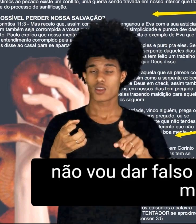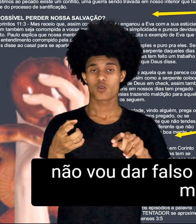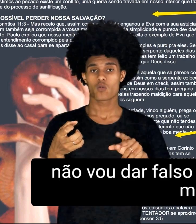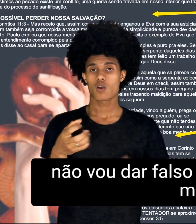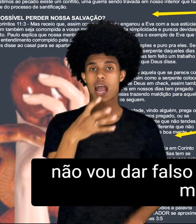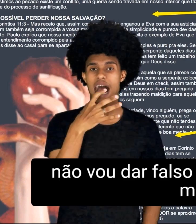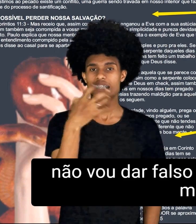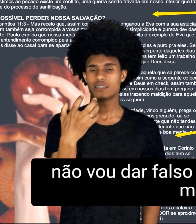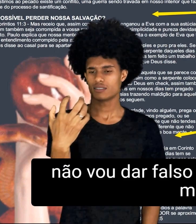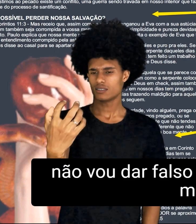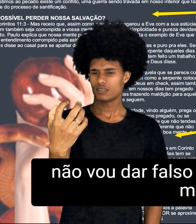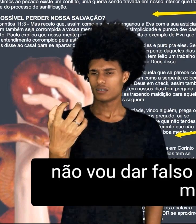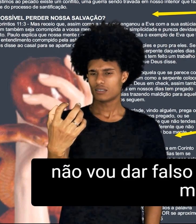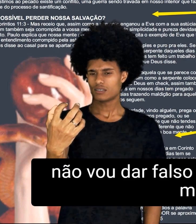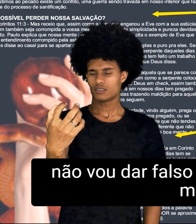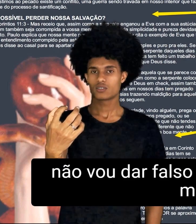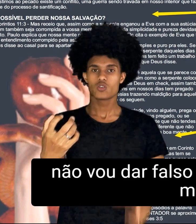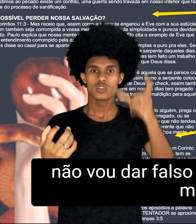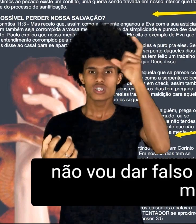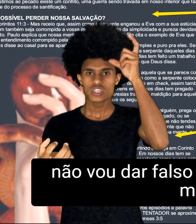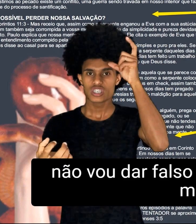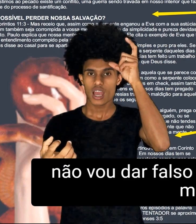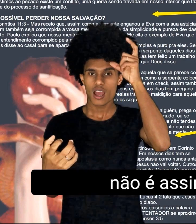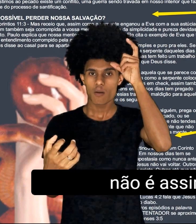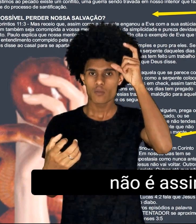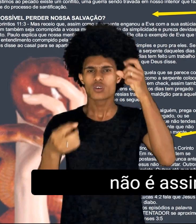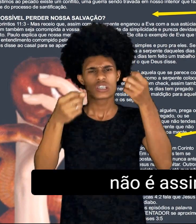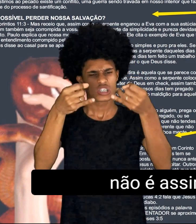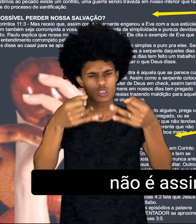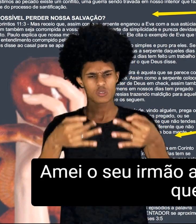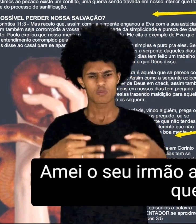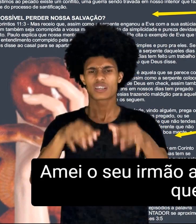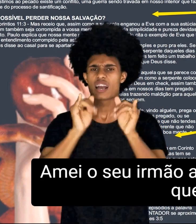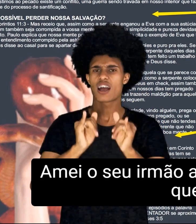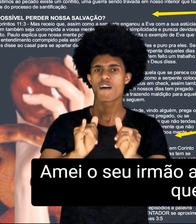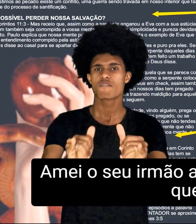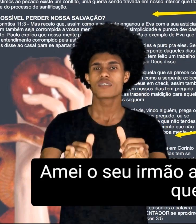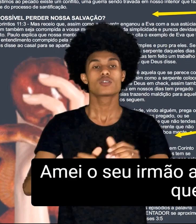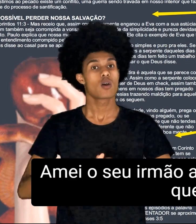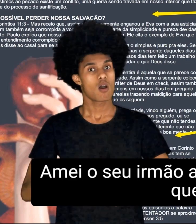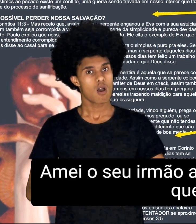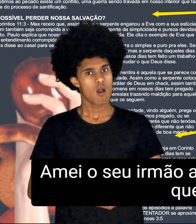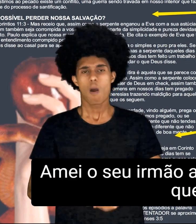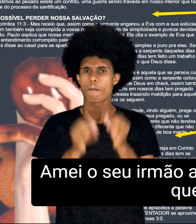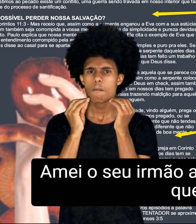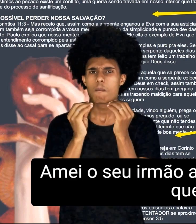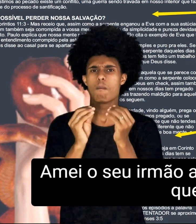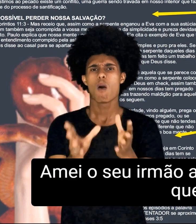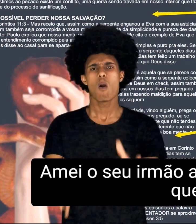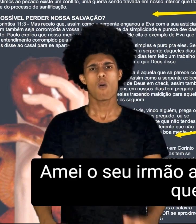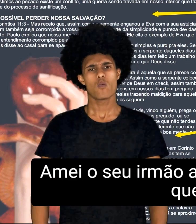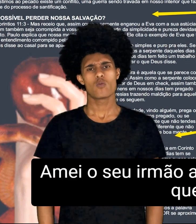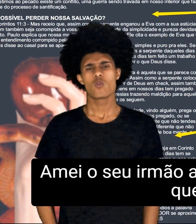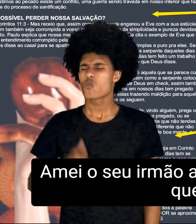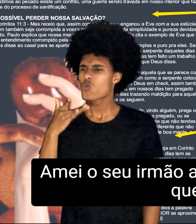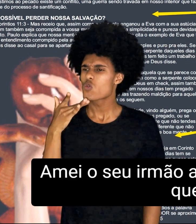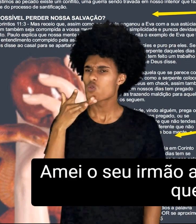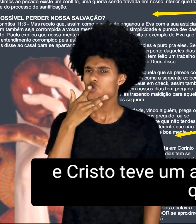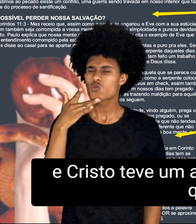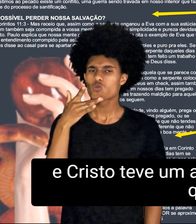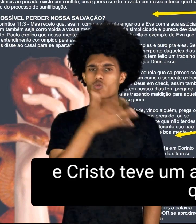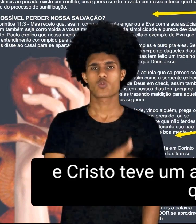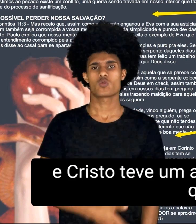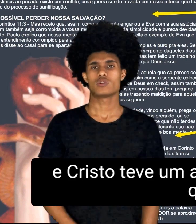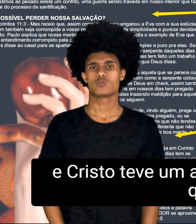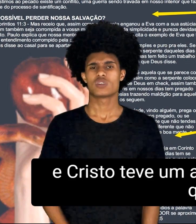vou dar falso testemunho, eu vou amar o meu próximo. Não é assim como eu me amo. Ameis o seu irmão assim como eu vos amei. Foi o que Cristo disse.